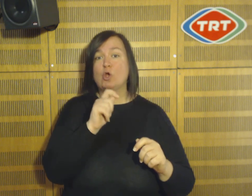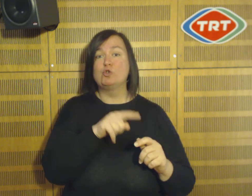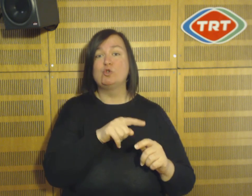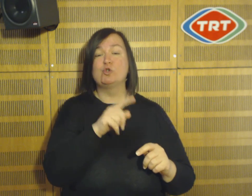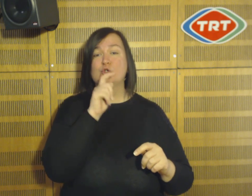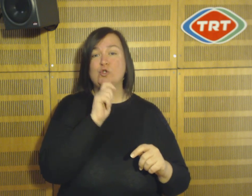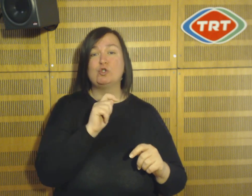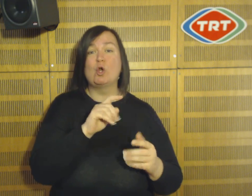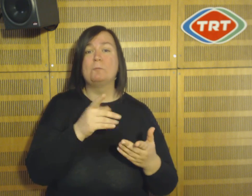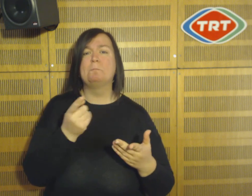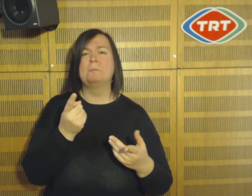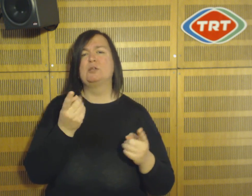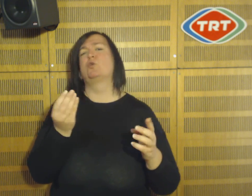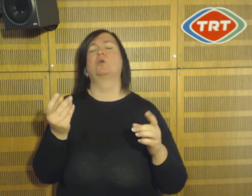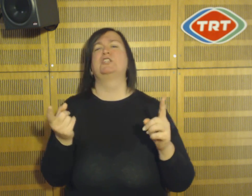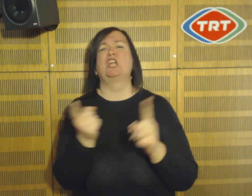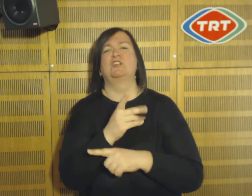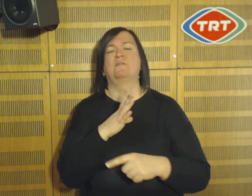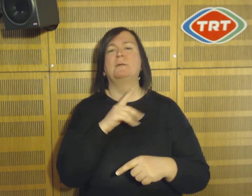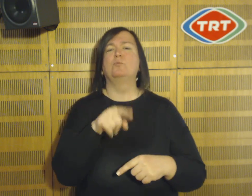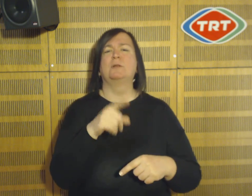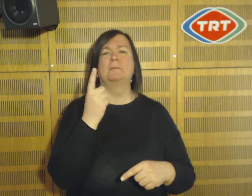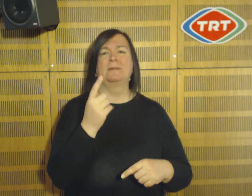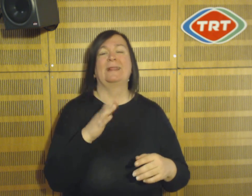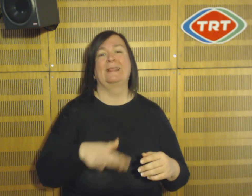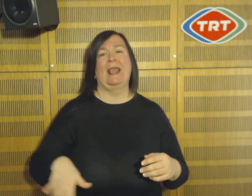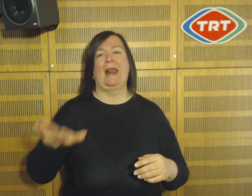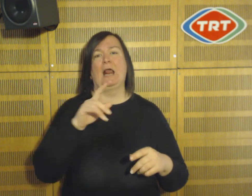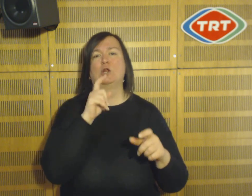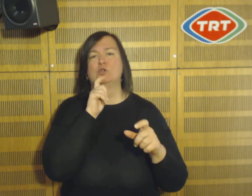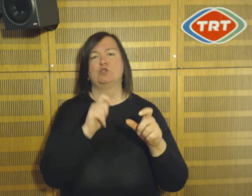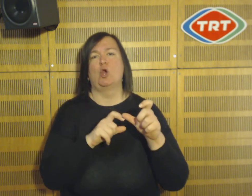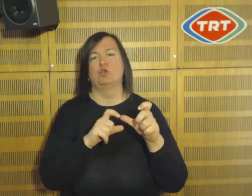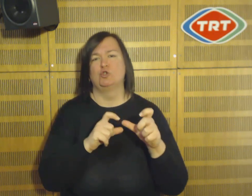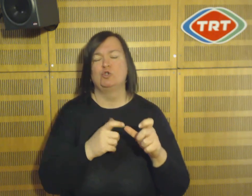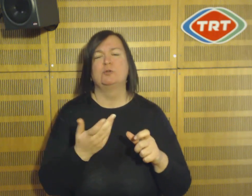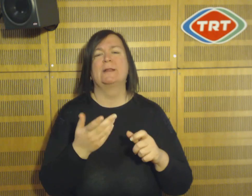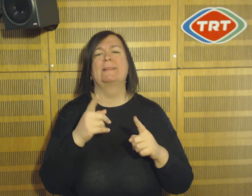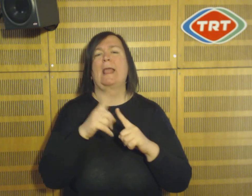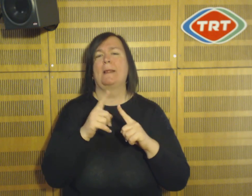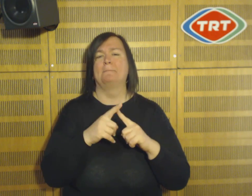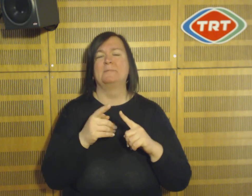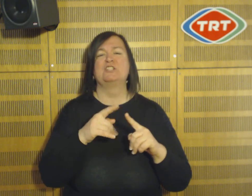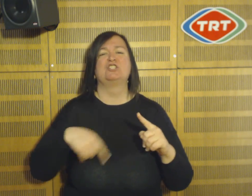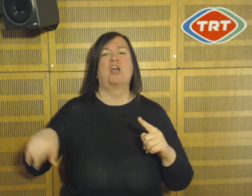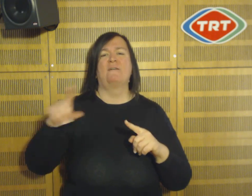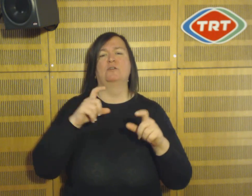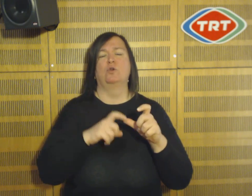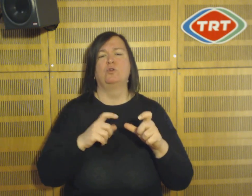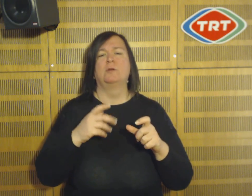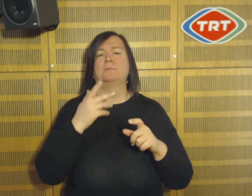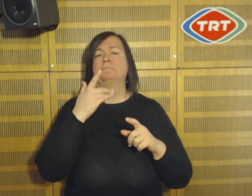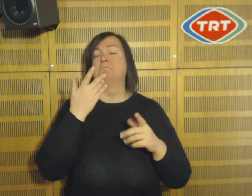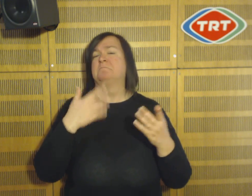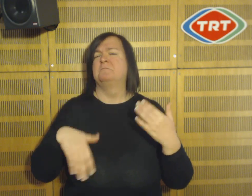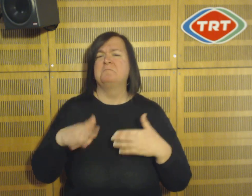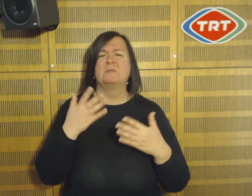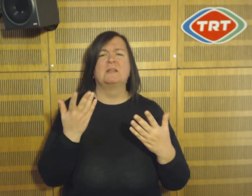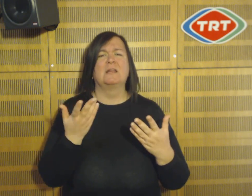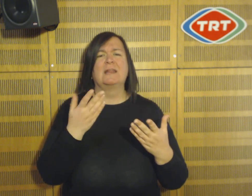sözlüklerin birçok çeşidi bulunmaktadır Bunlardan birisi zaten genel sözlükler Terim sözlükleri çeviri sözlükleri argo sözlükleri ya da etimoloji sözlükleri gibi